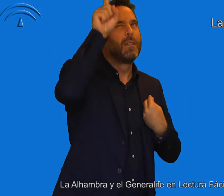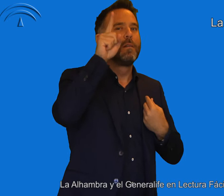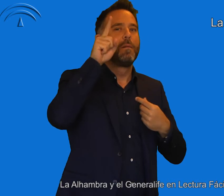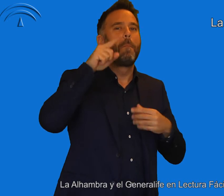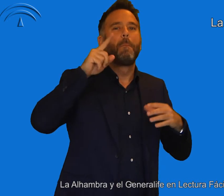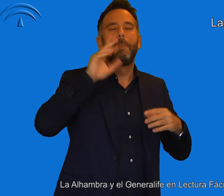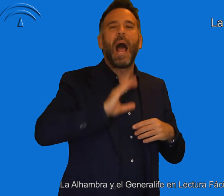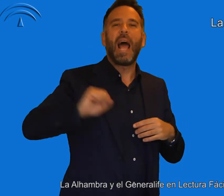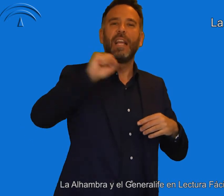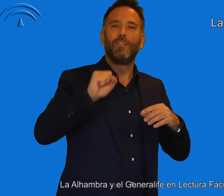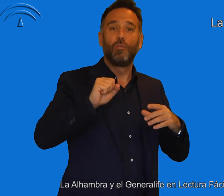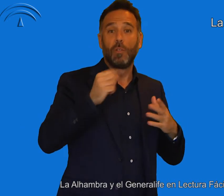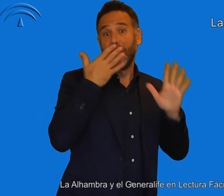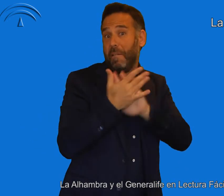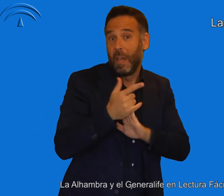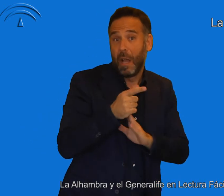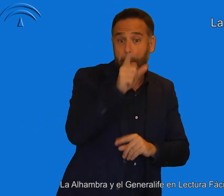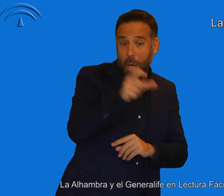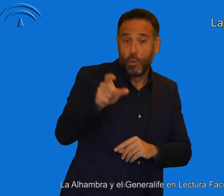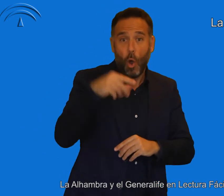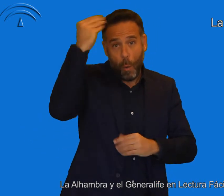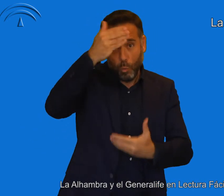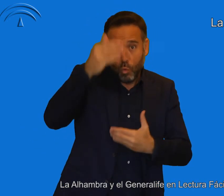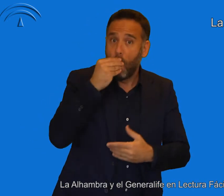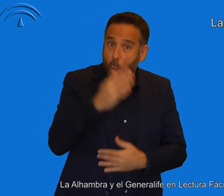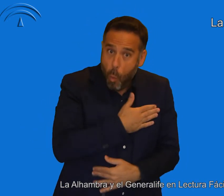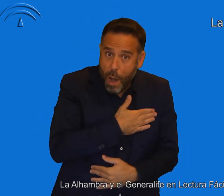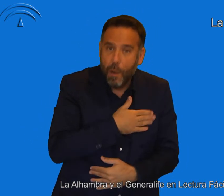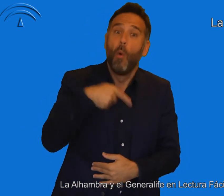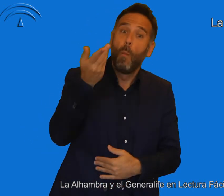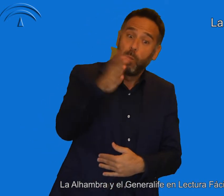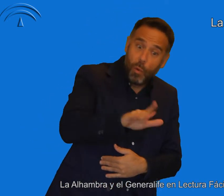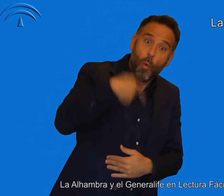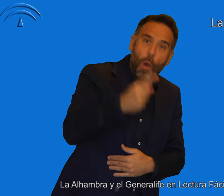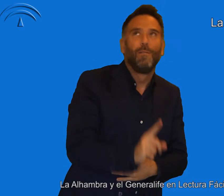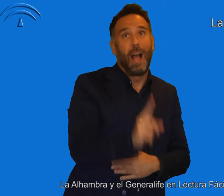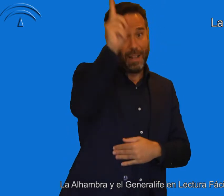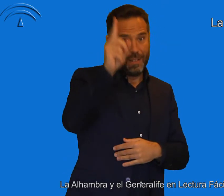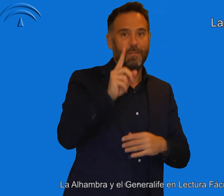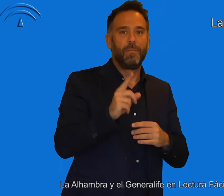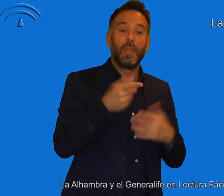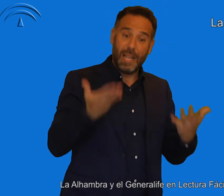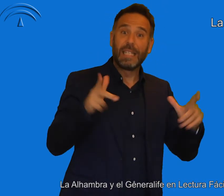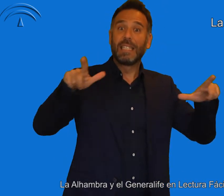Representan el lugar donde vive Alá, el paraíso, el lugar donde los buenos musulmanes van después de la